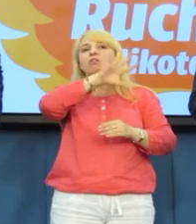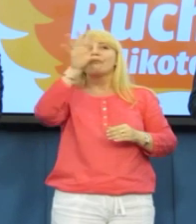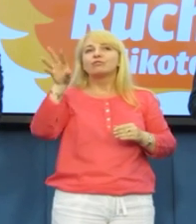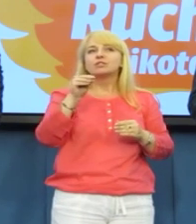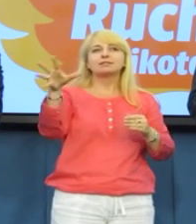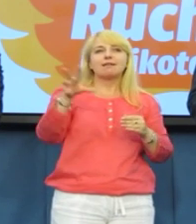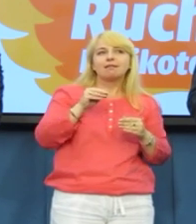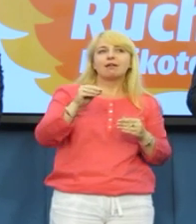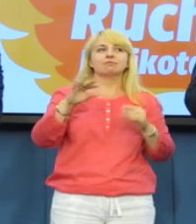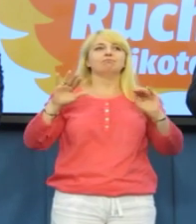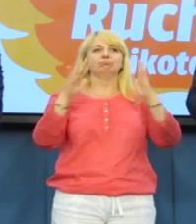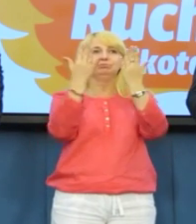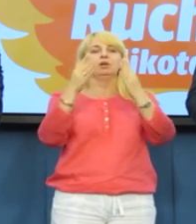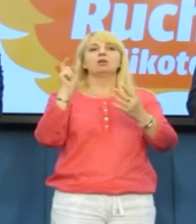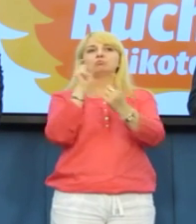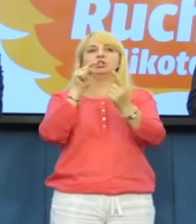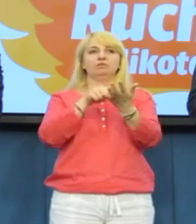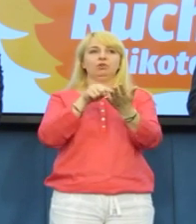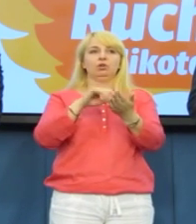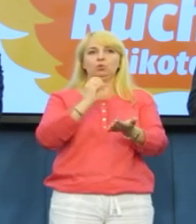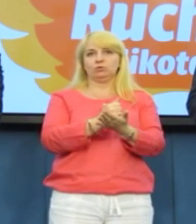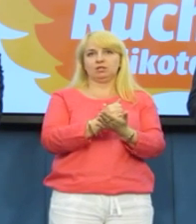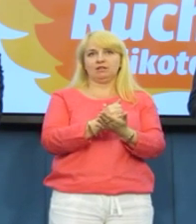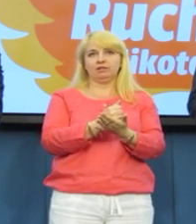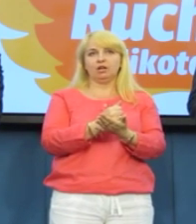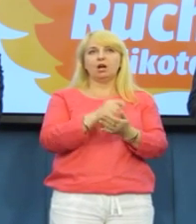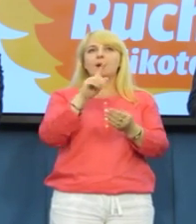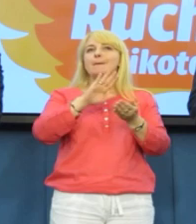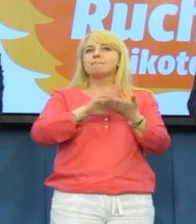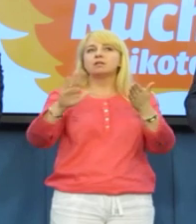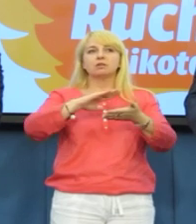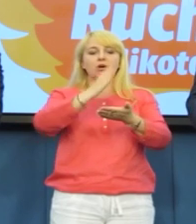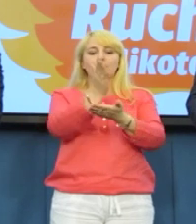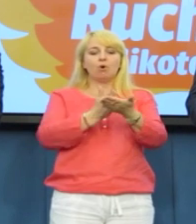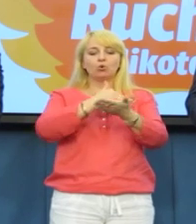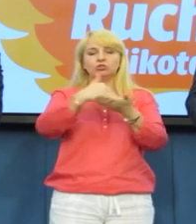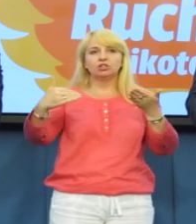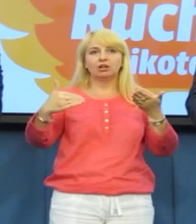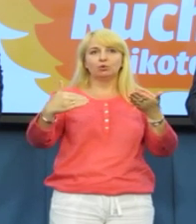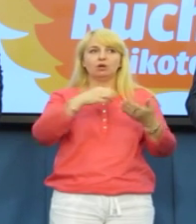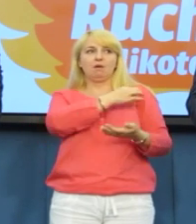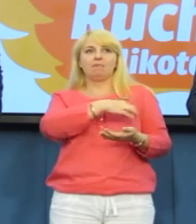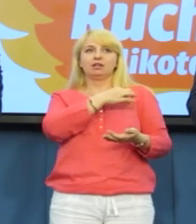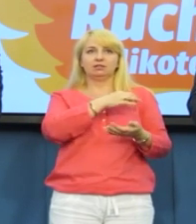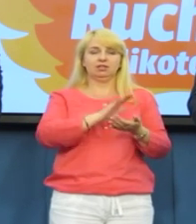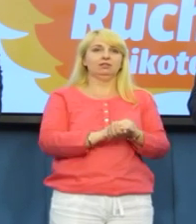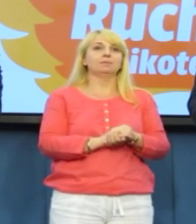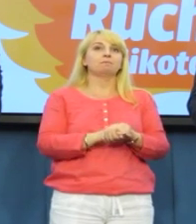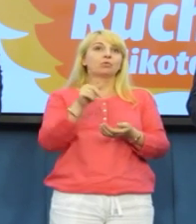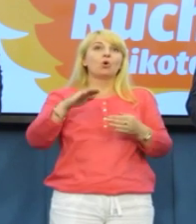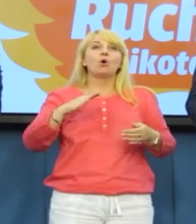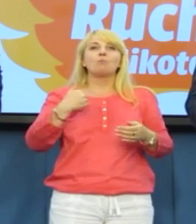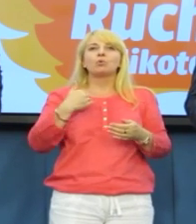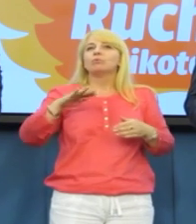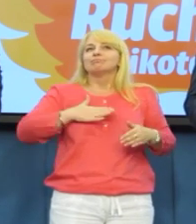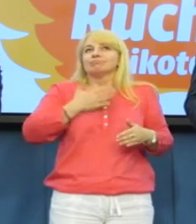podziałami partyjnymi, bez żadnych incydentów występowali wspólnie. I to było coś fenomenalnego. Ale jest też druga ciekawa rzecz